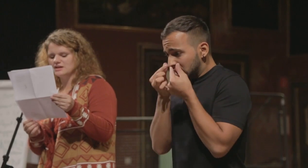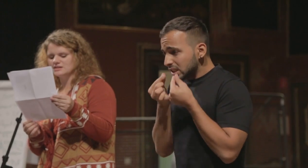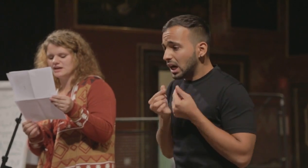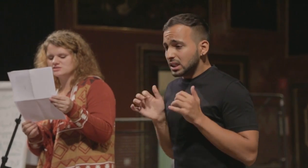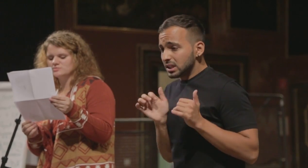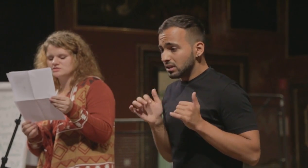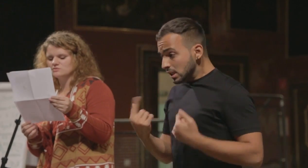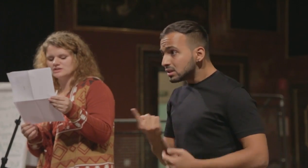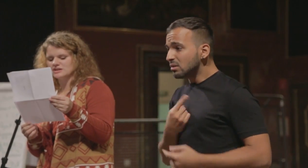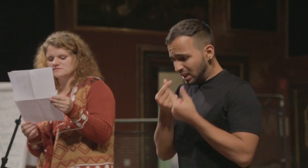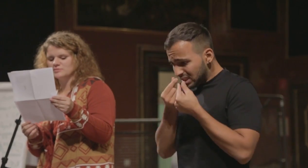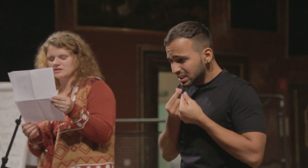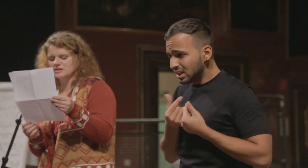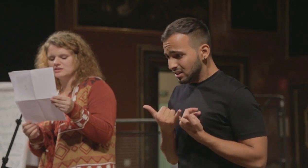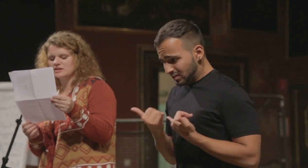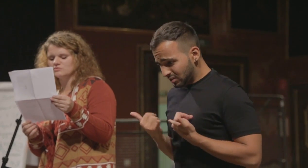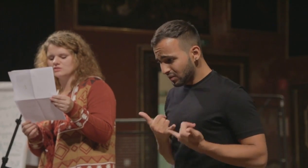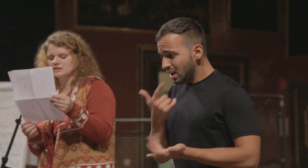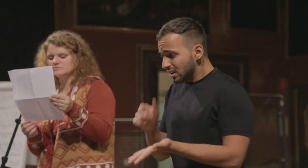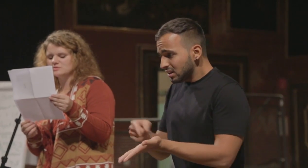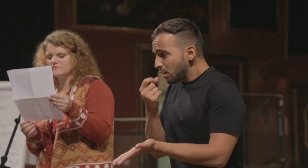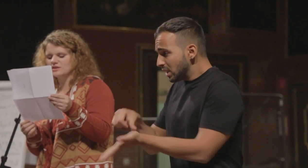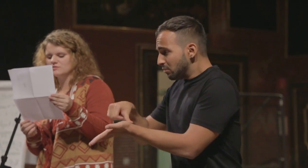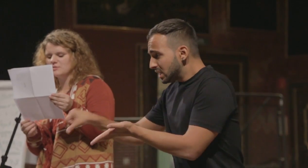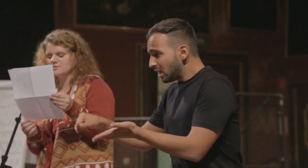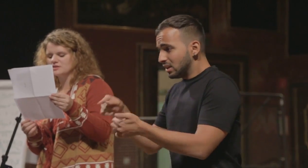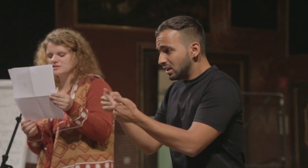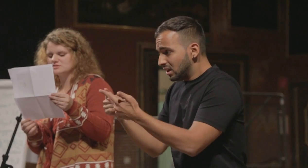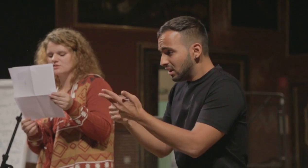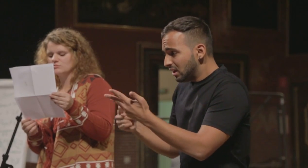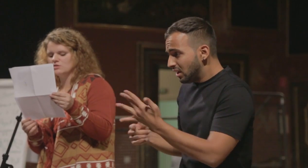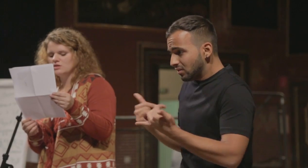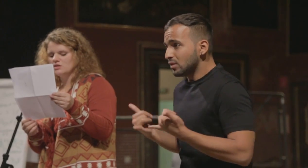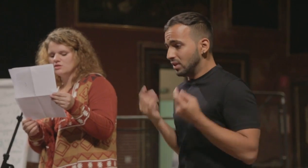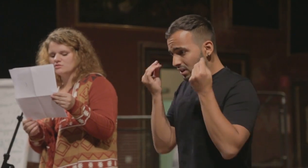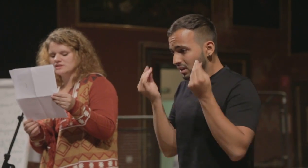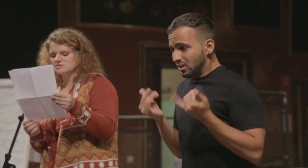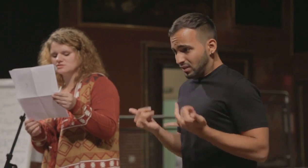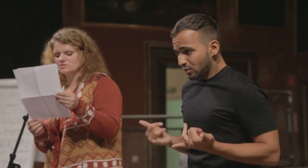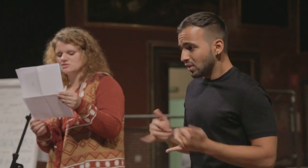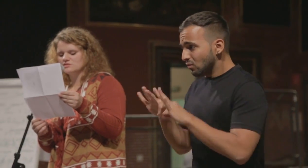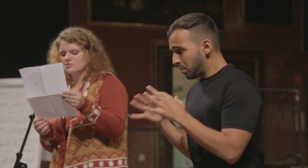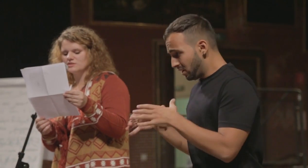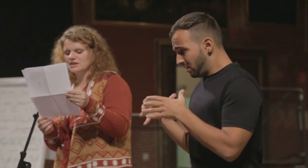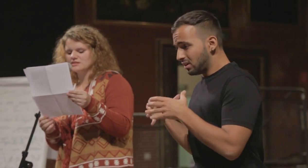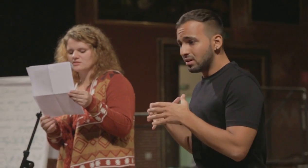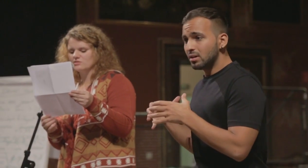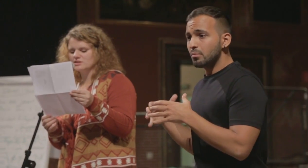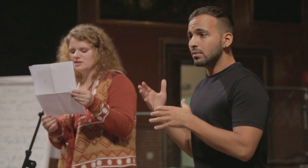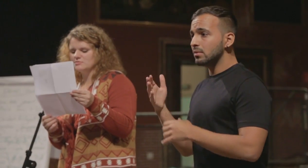kalten Nasenspitze und du hast Angst vor Medikamentenrechnungen und Lebensmittel weit über dem Haltbarkeitsdatum. Du weißt, dass das Gründe sind, warum deine ältere Tochter nie